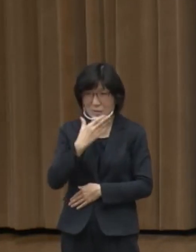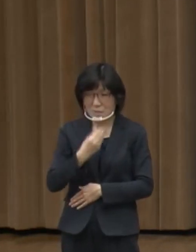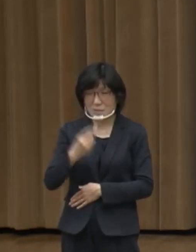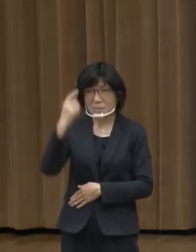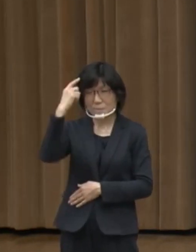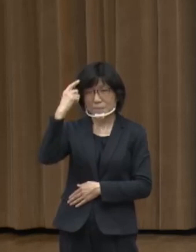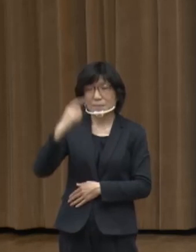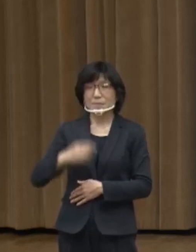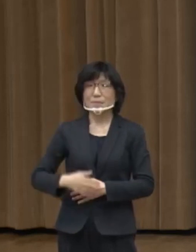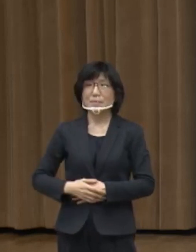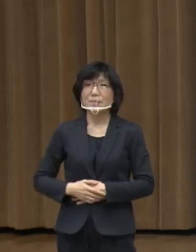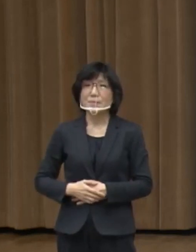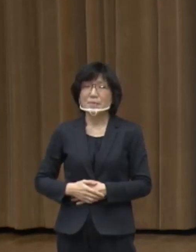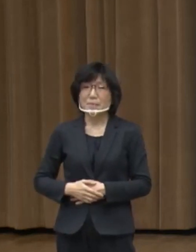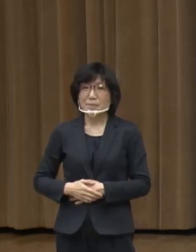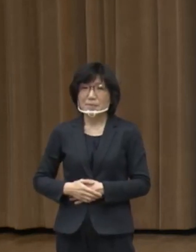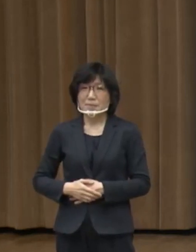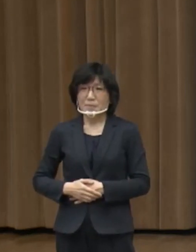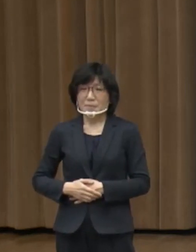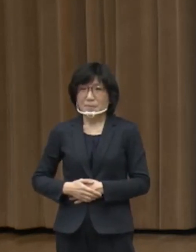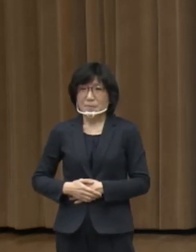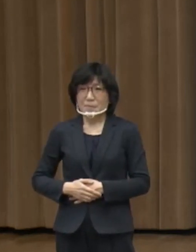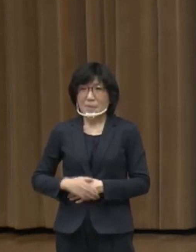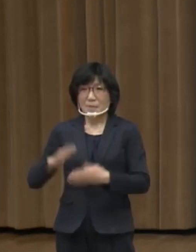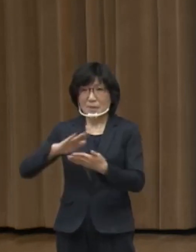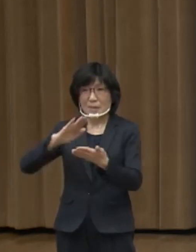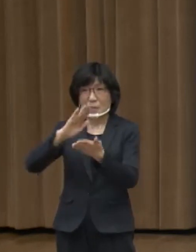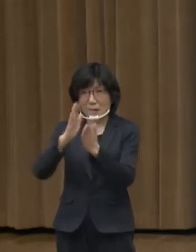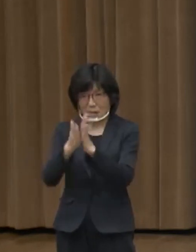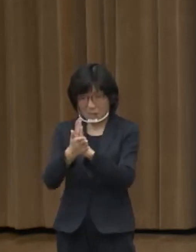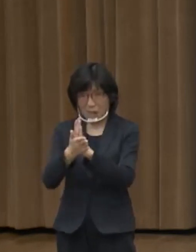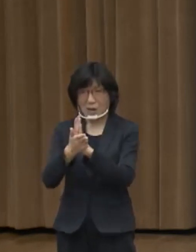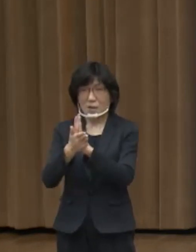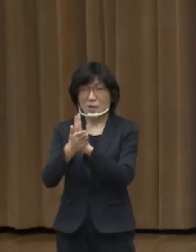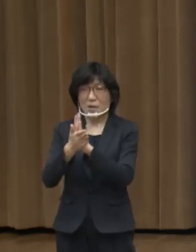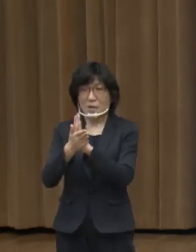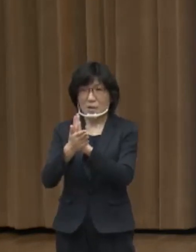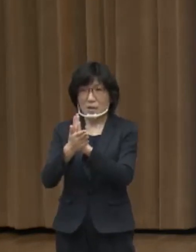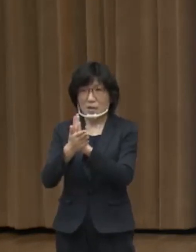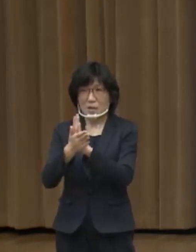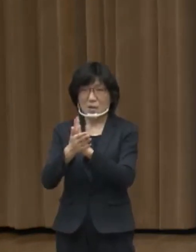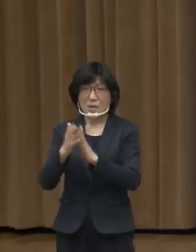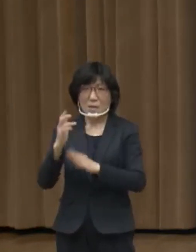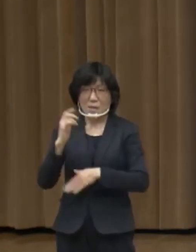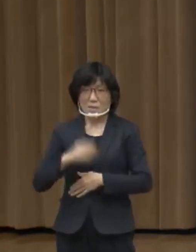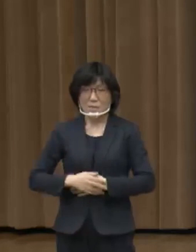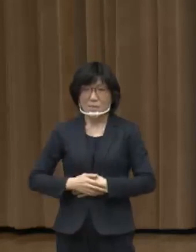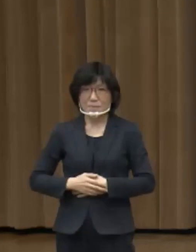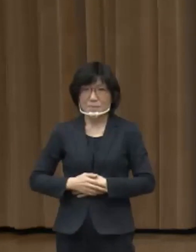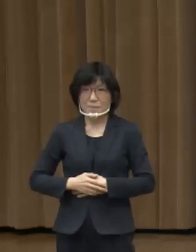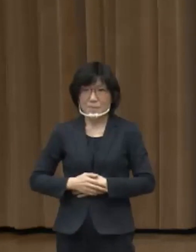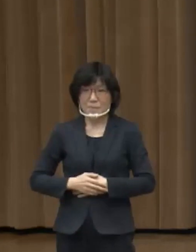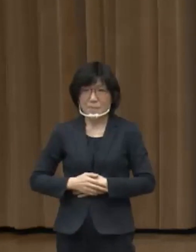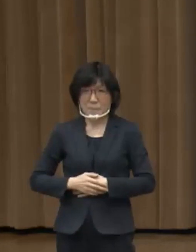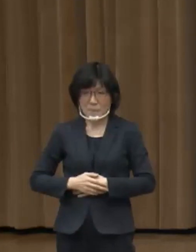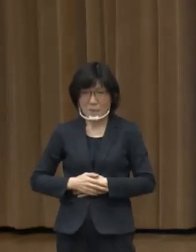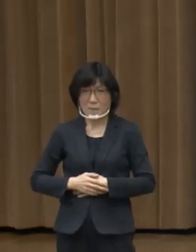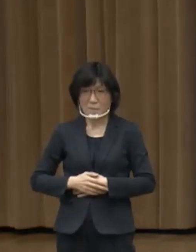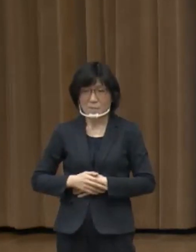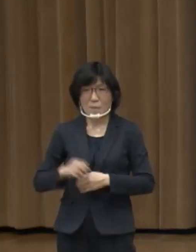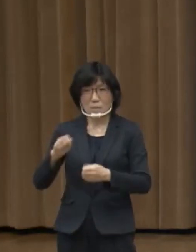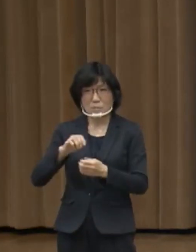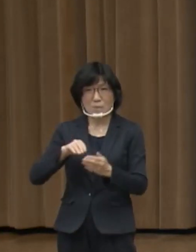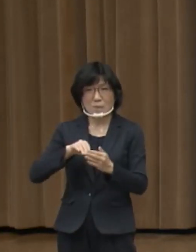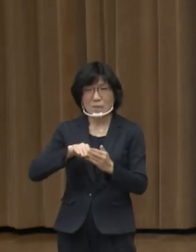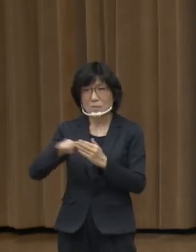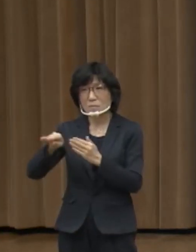と思っています。なお埼玉県といたしましては、移動するだけで感染が拡大する